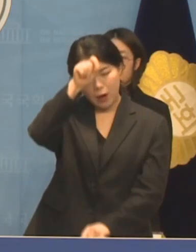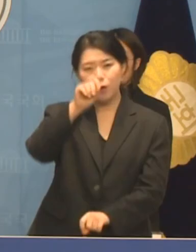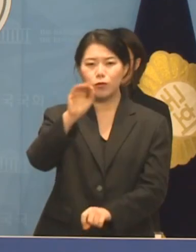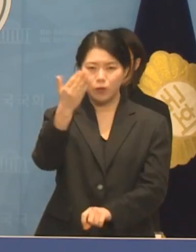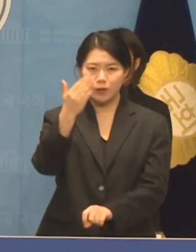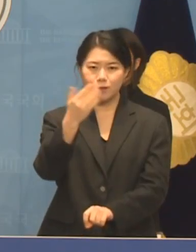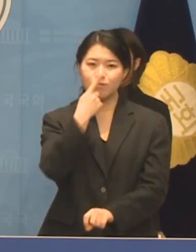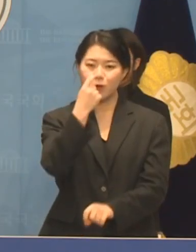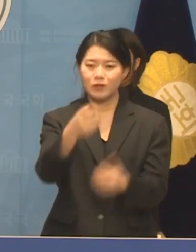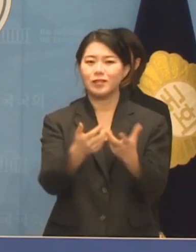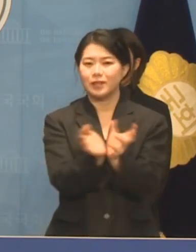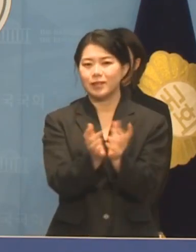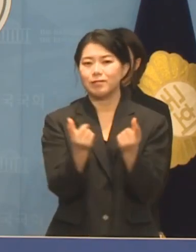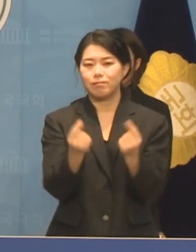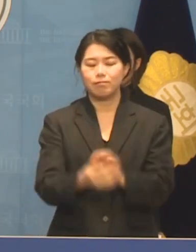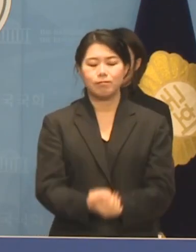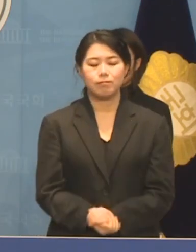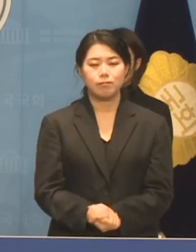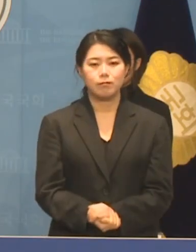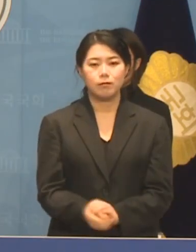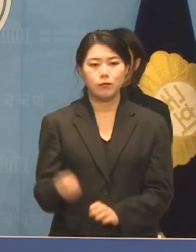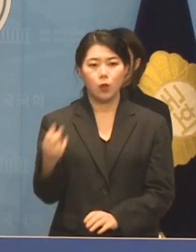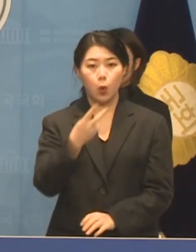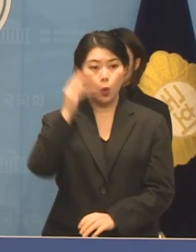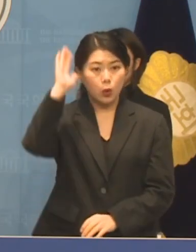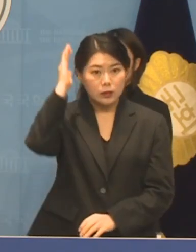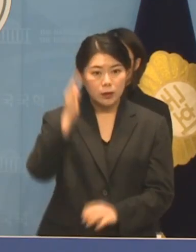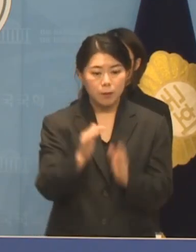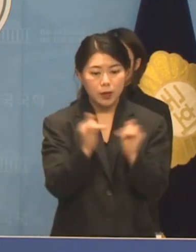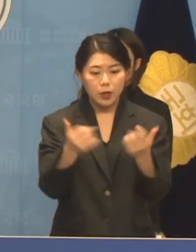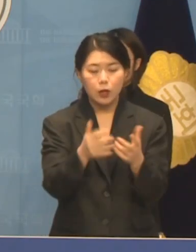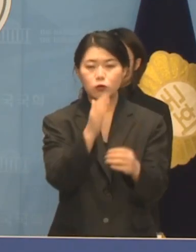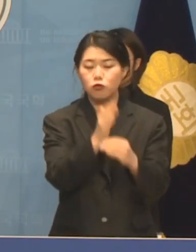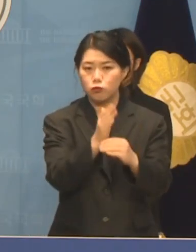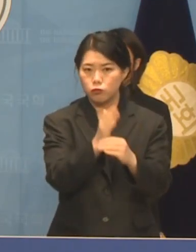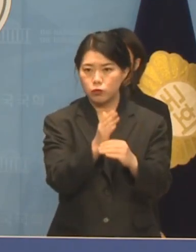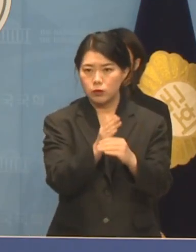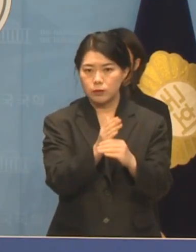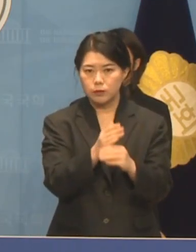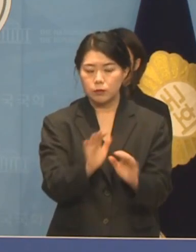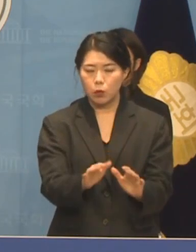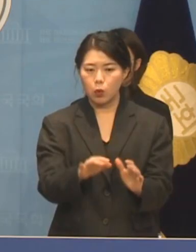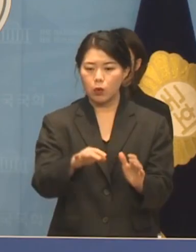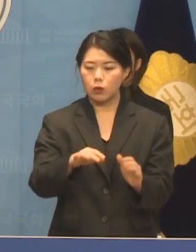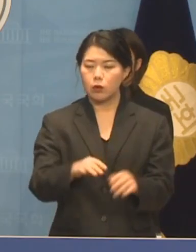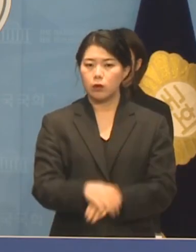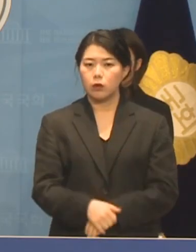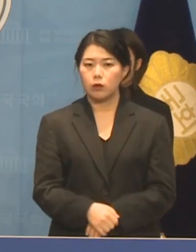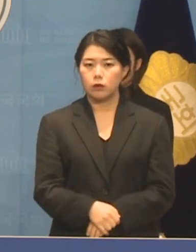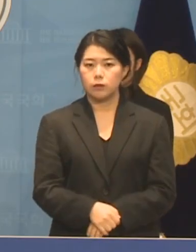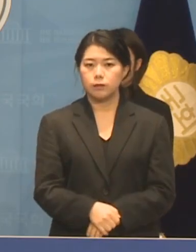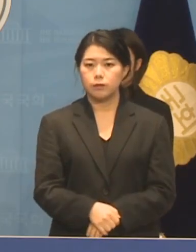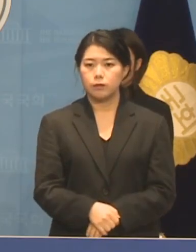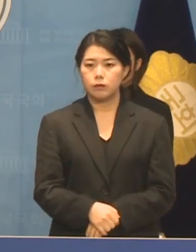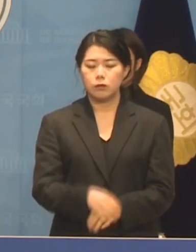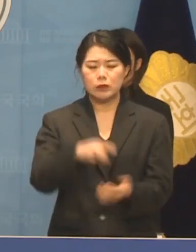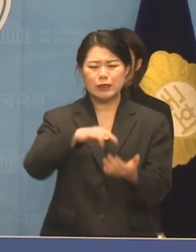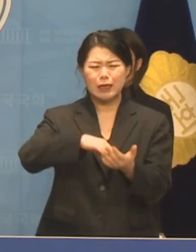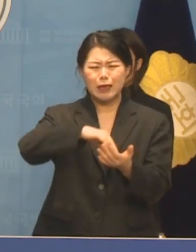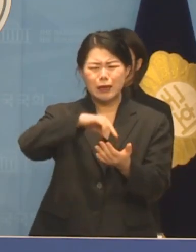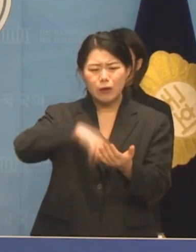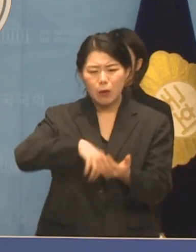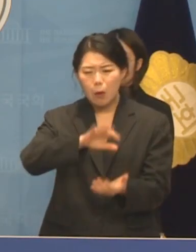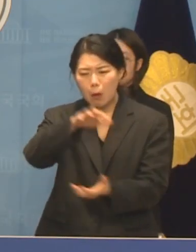멋진 단체죠. 더욱이 요즘 인간 중심의 어떤 세계관을 탓으로